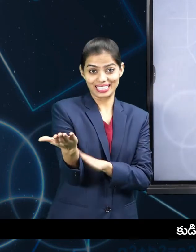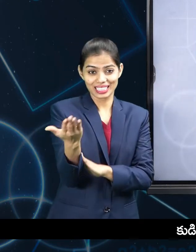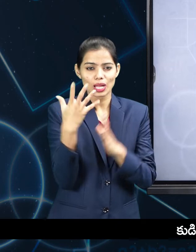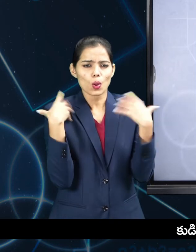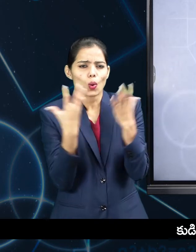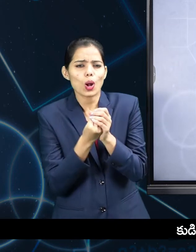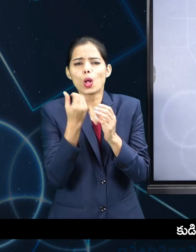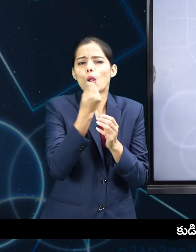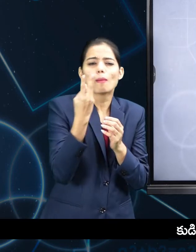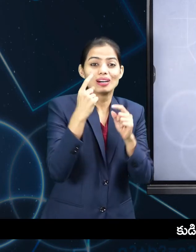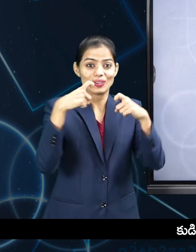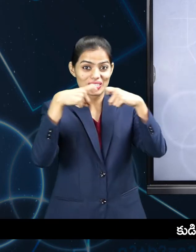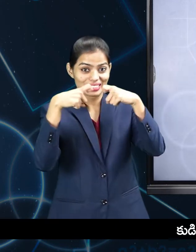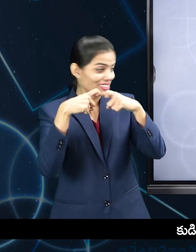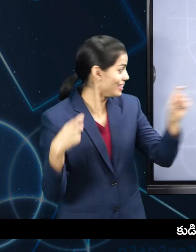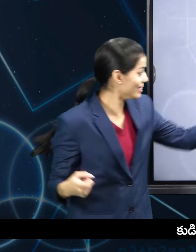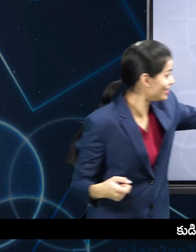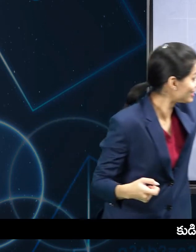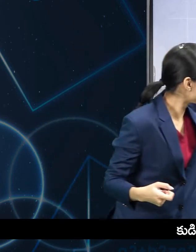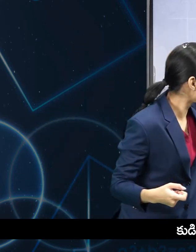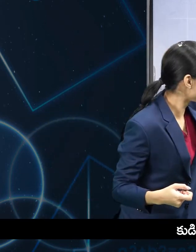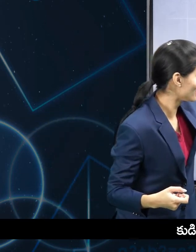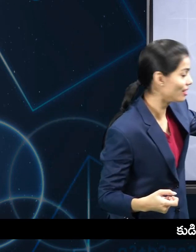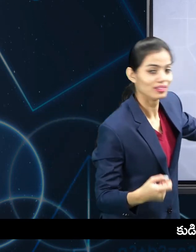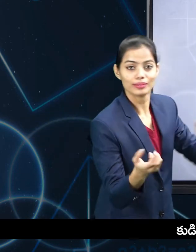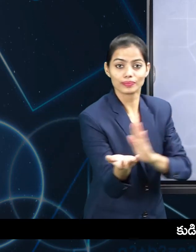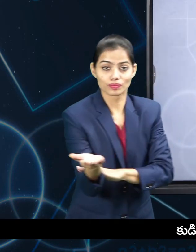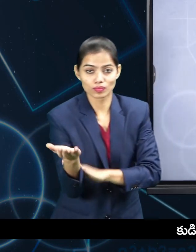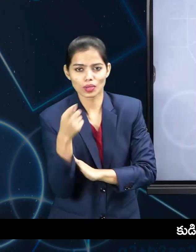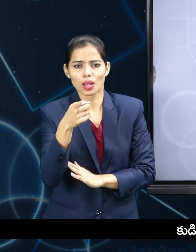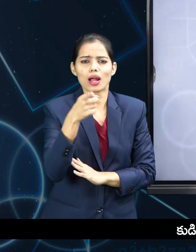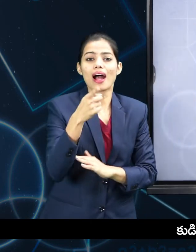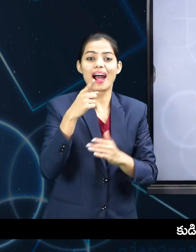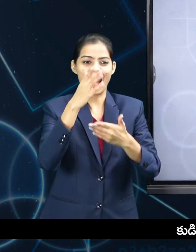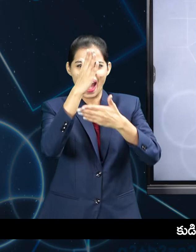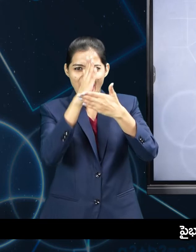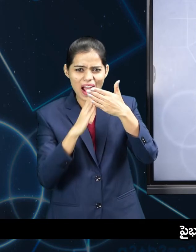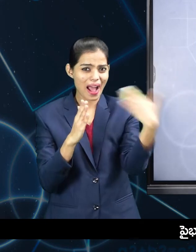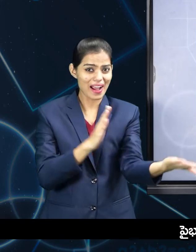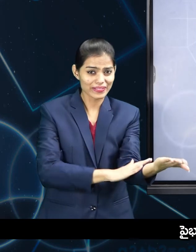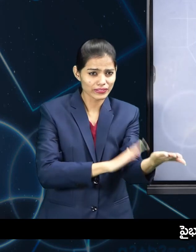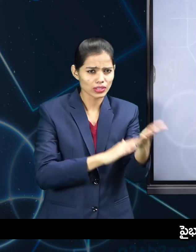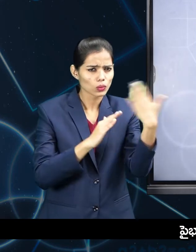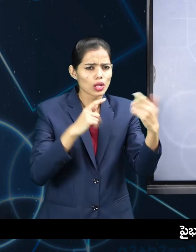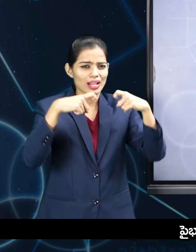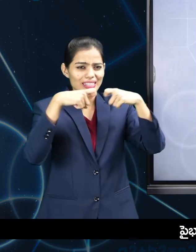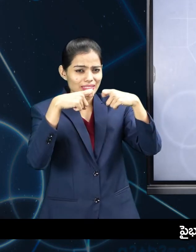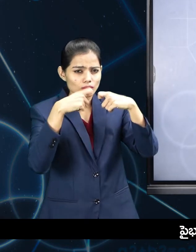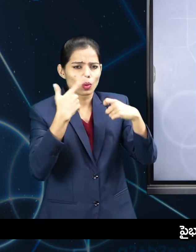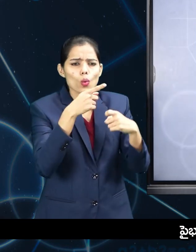కుడివైపున మనం దానిని x అని, ఎడమవైపు x అని, పైభాగానికి y అని,